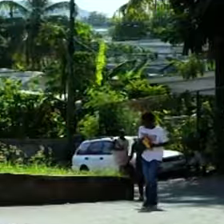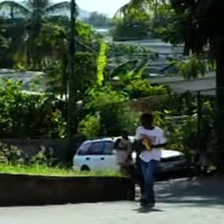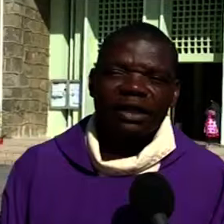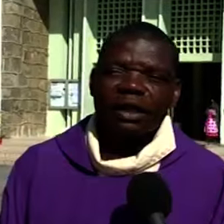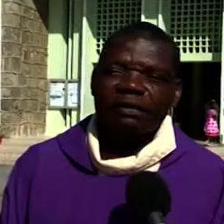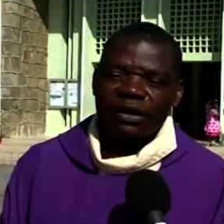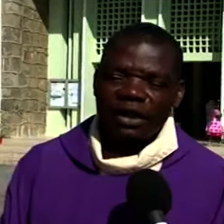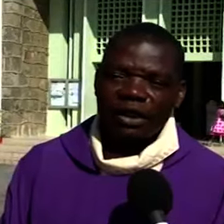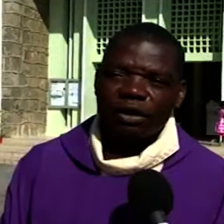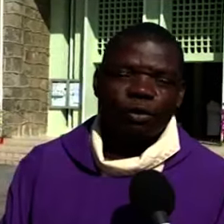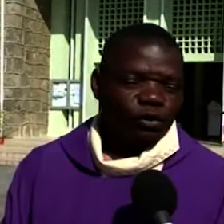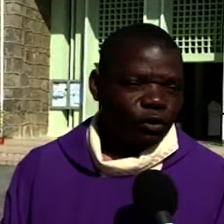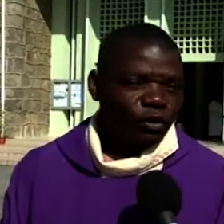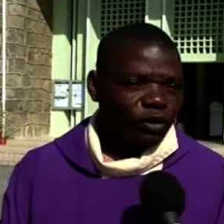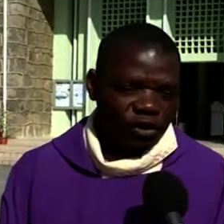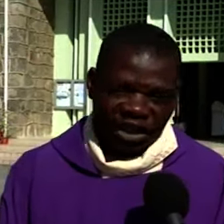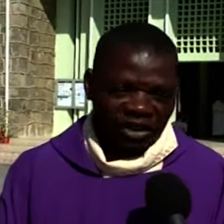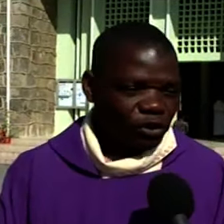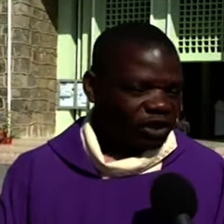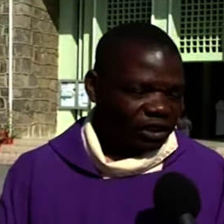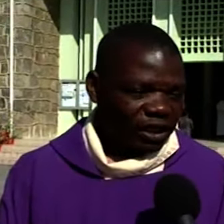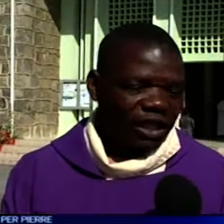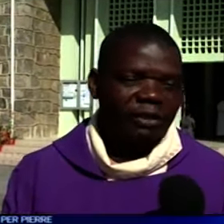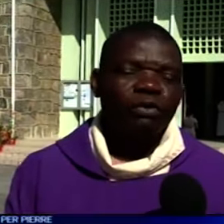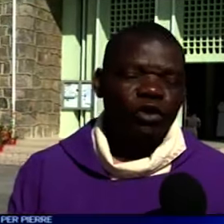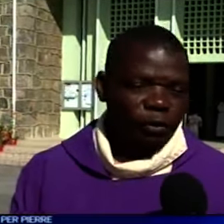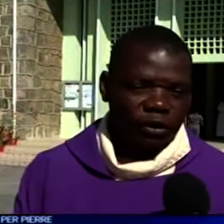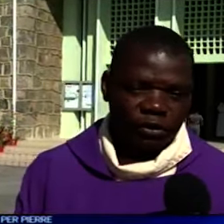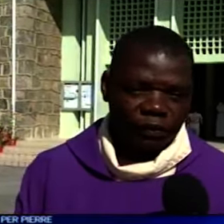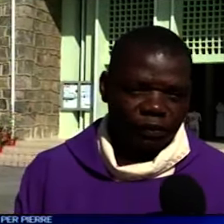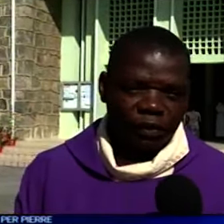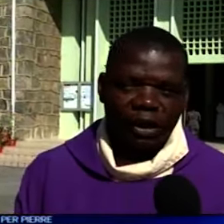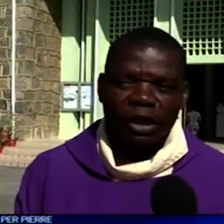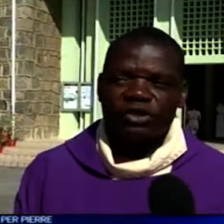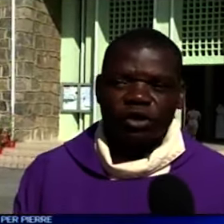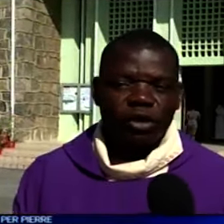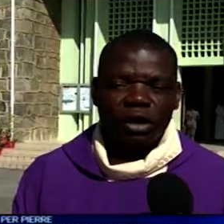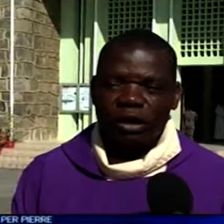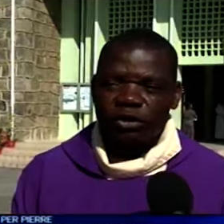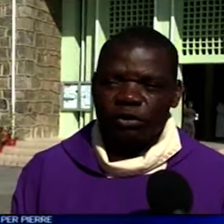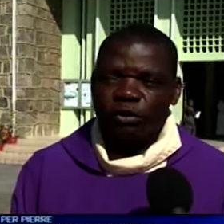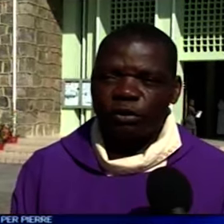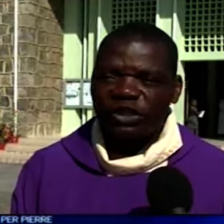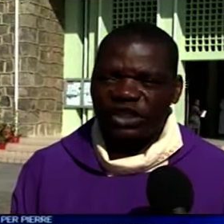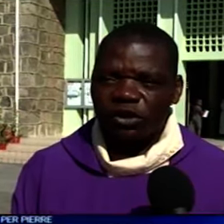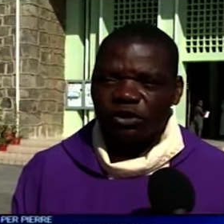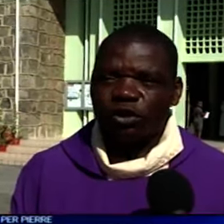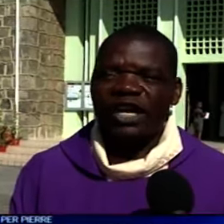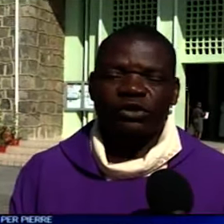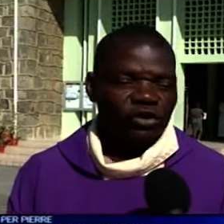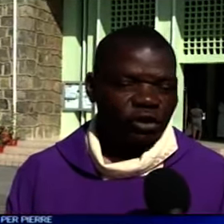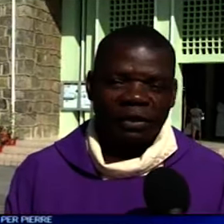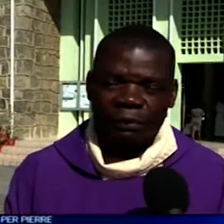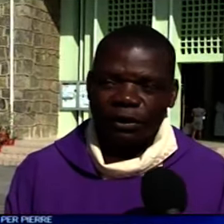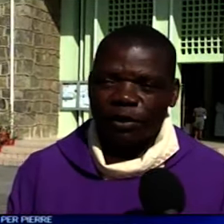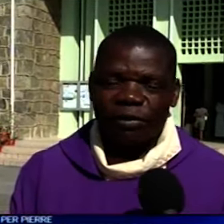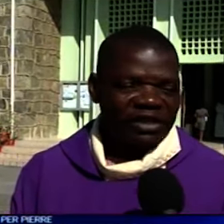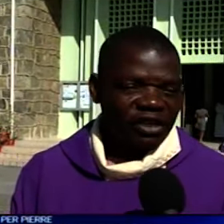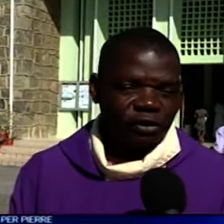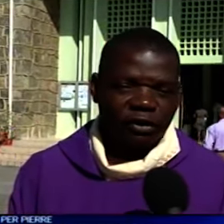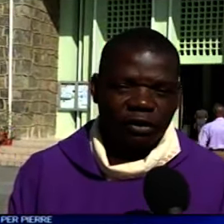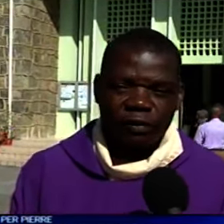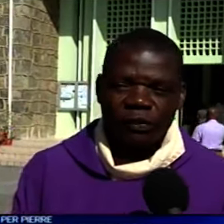monde venu comme tout chaque dimanche 7 heures, il y a beaucoup de monde. Ce que nous disons, nous exhortons par rapport